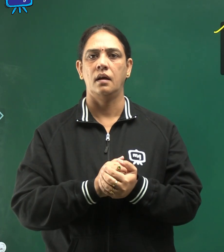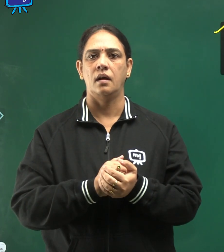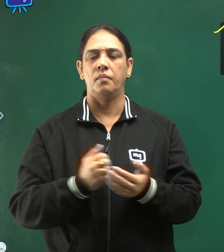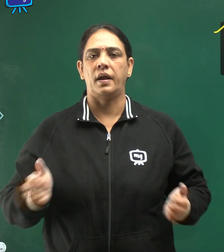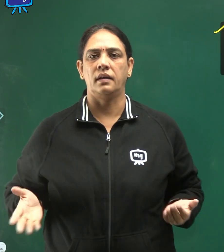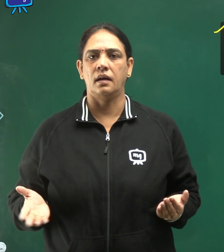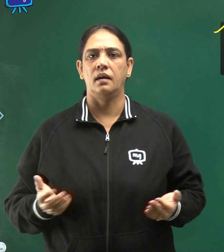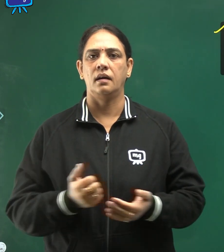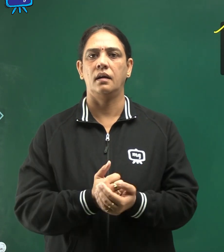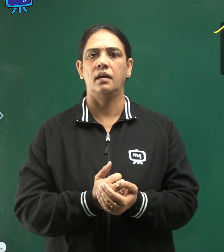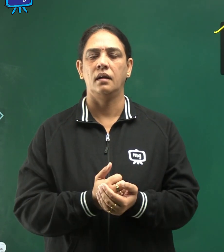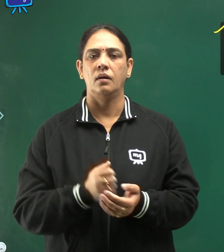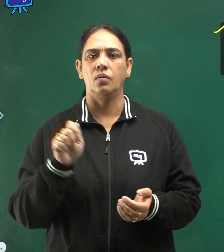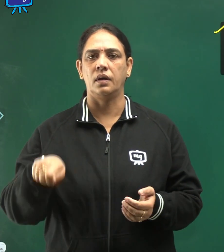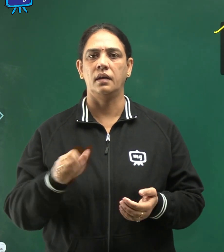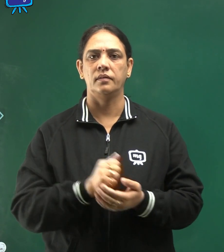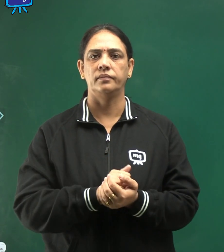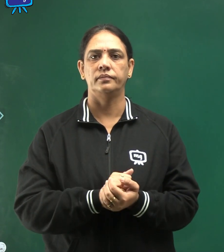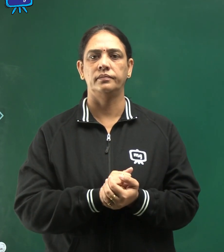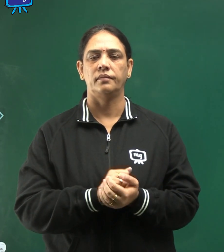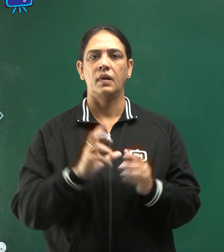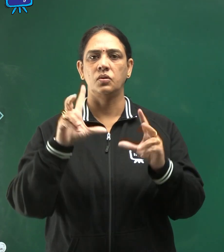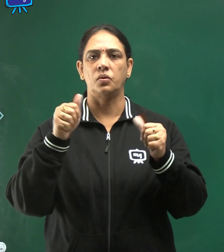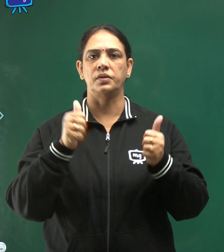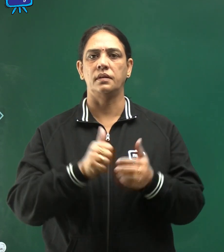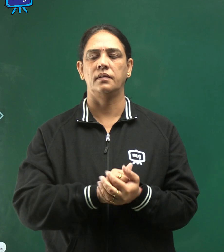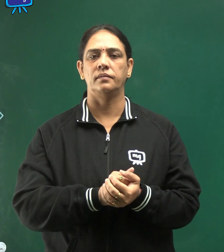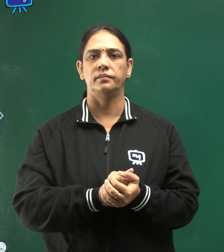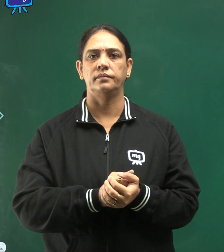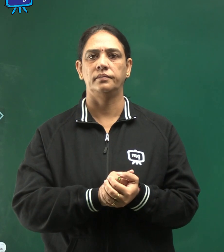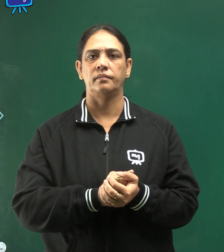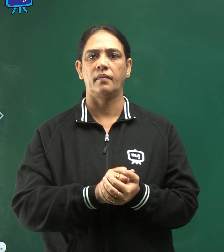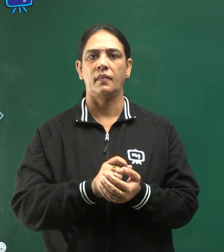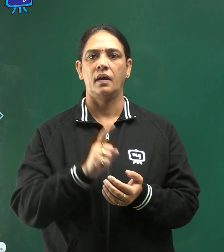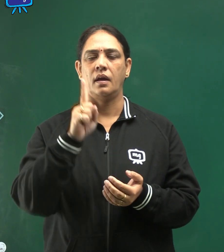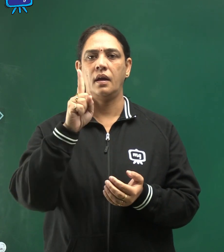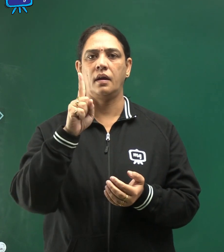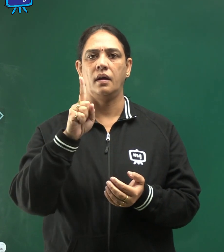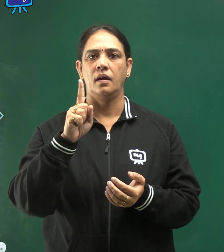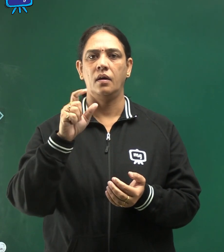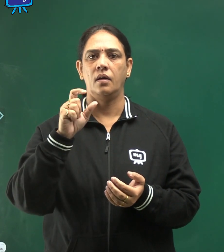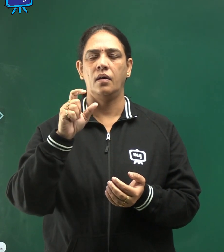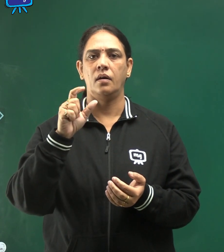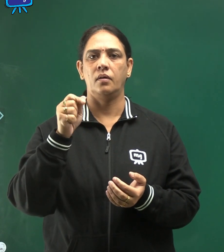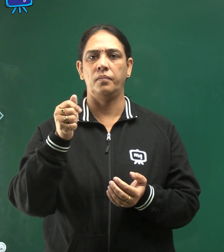प्रायिकता होगी। हल, 1 रुपये के